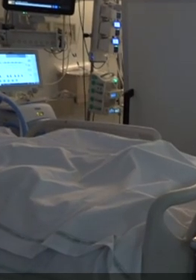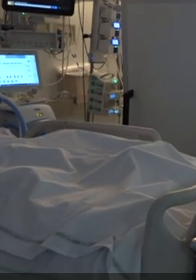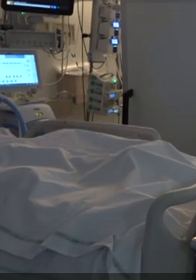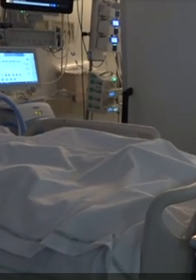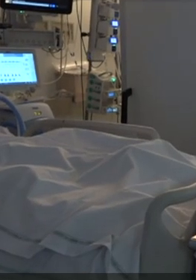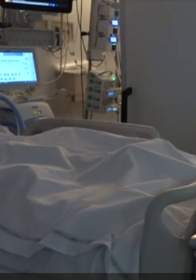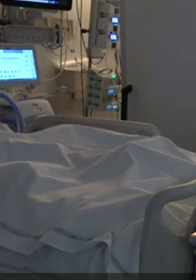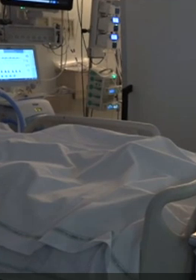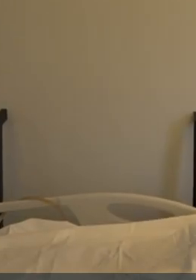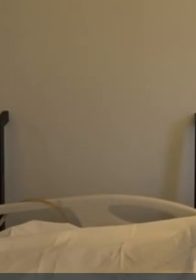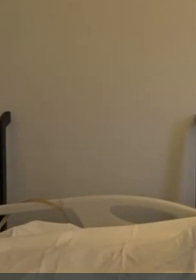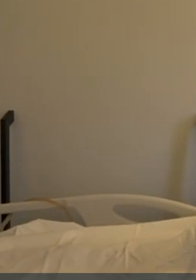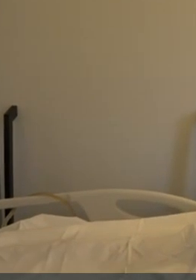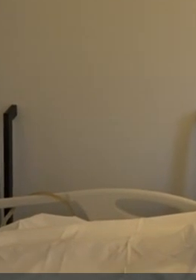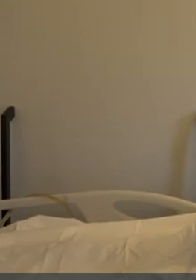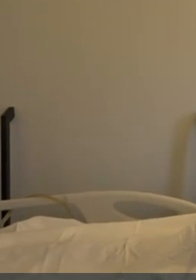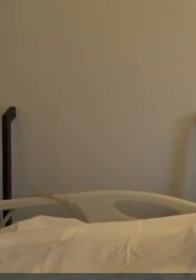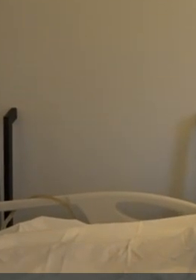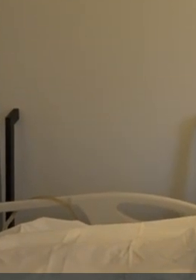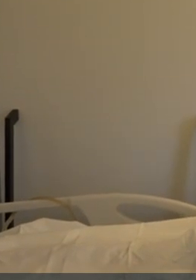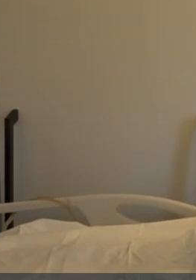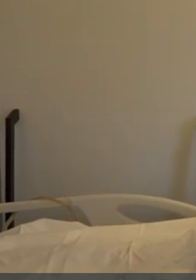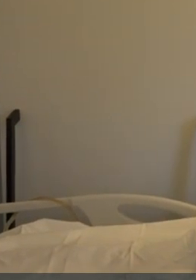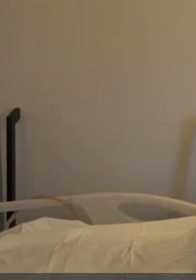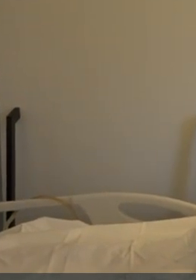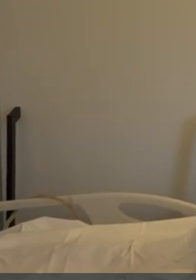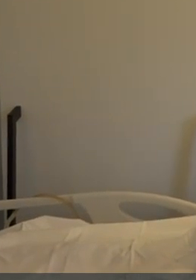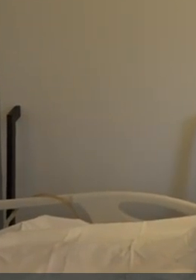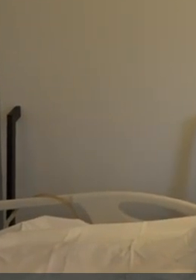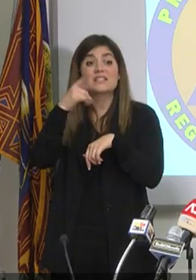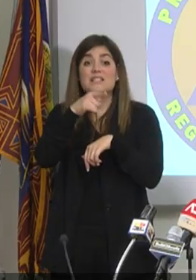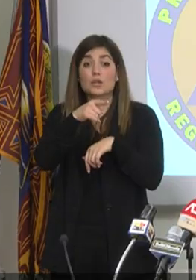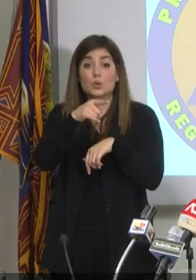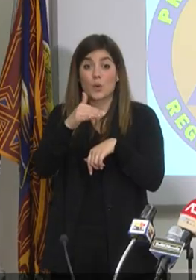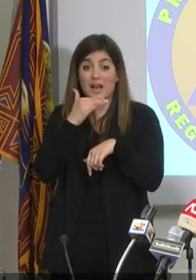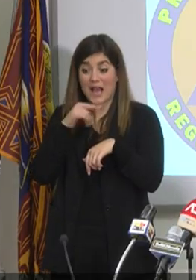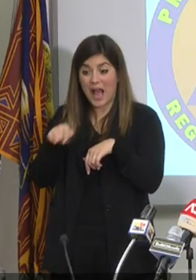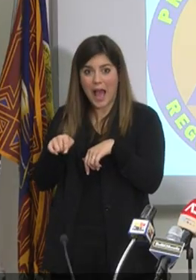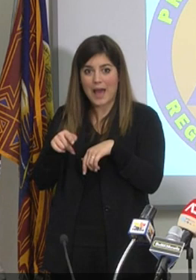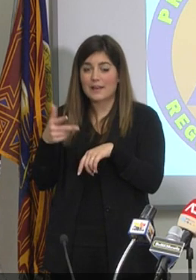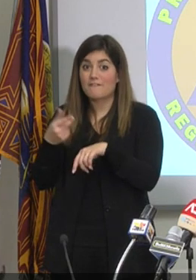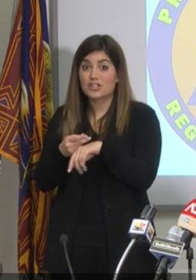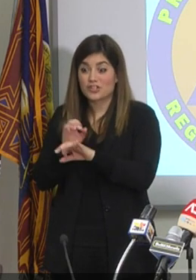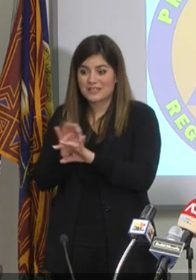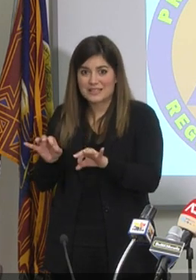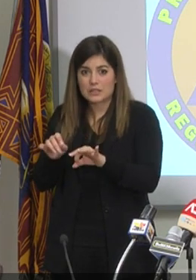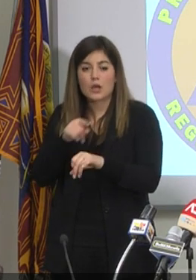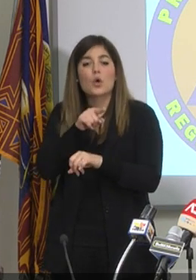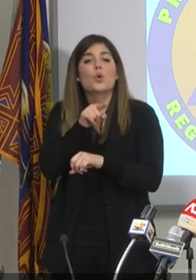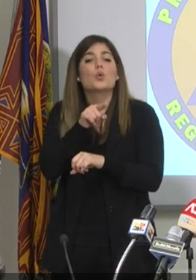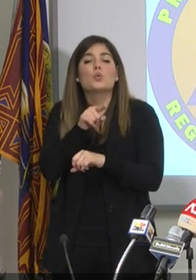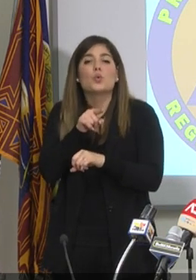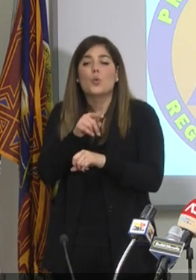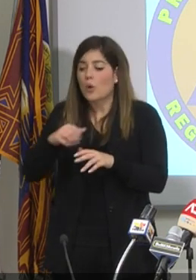quella del vaccino che non sarà solo interna ma anche e soprattutto internazionale avremo il passaporto sanitario vedrete che finirà